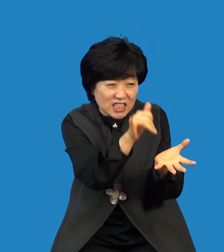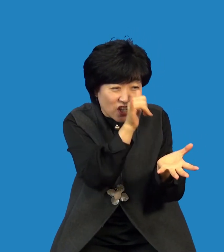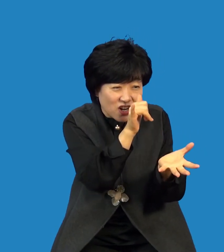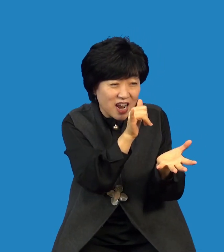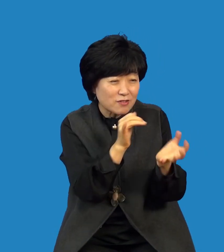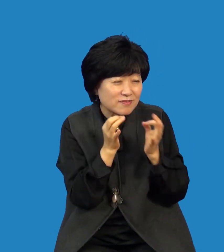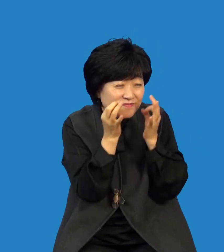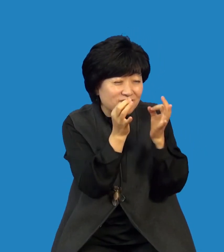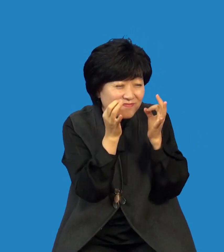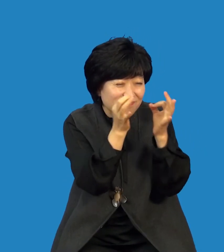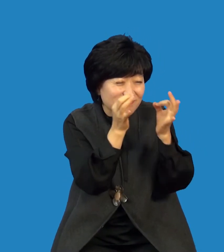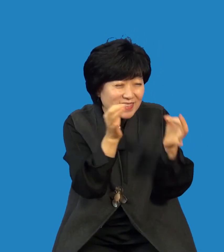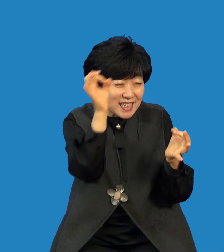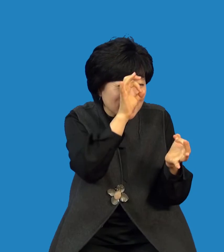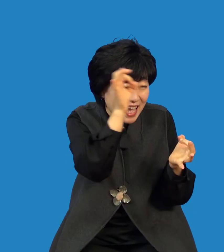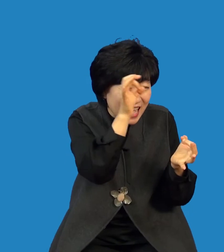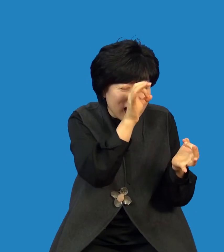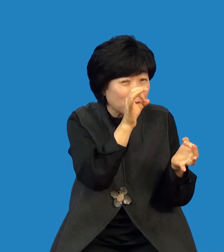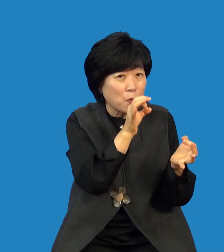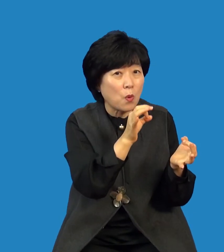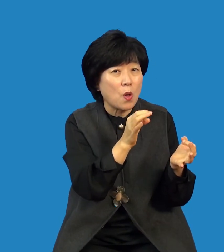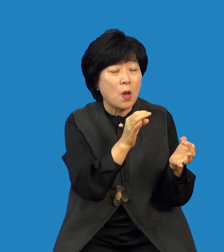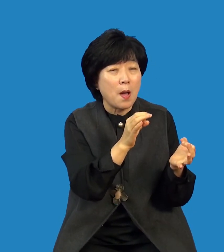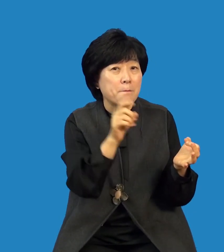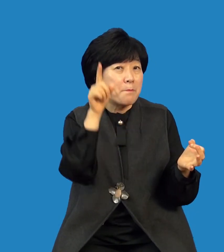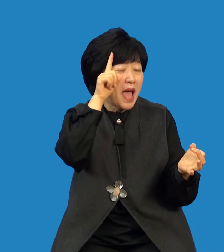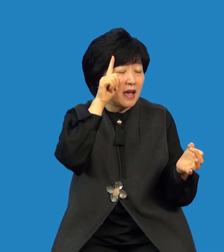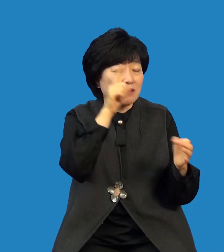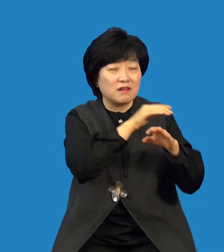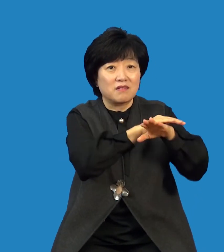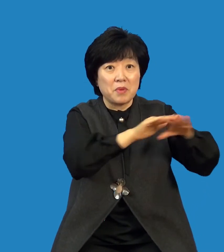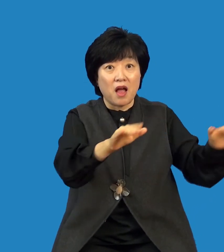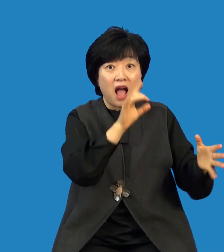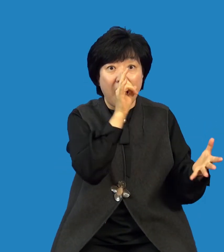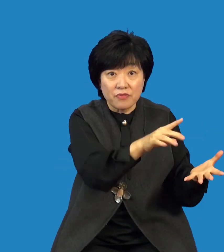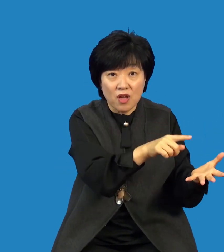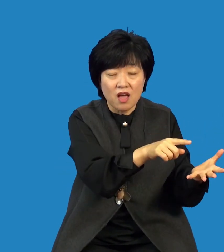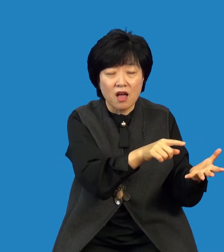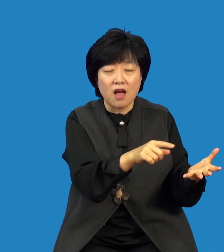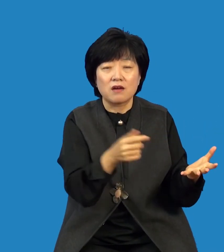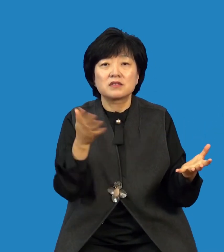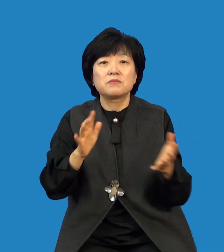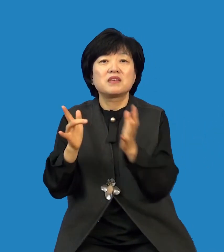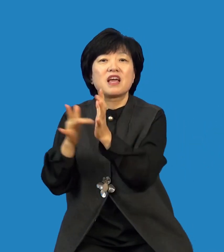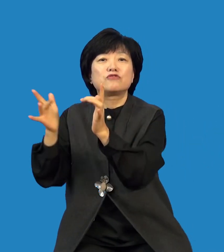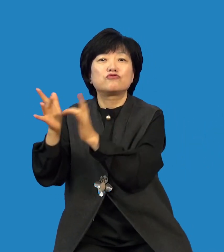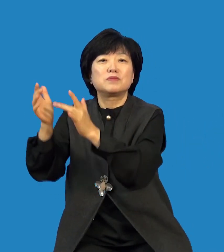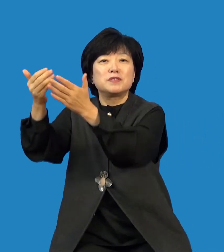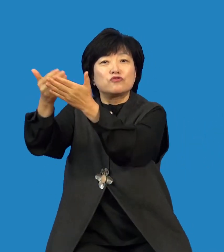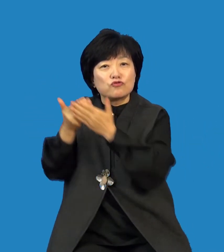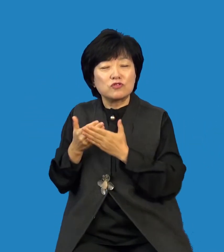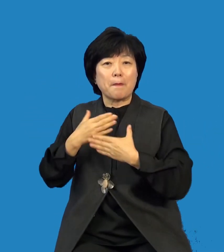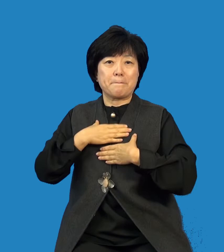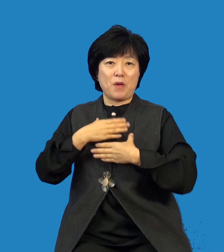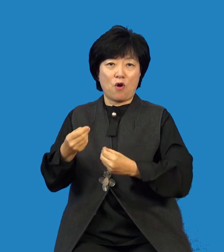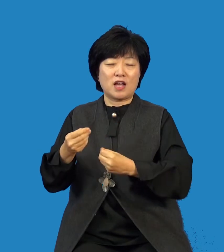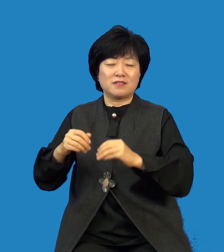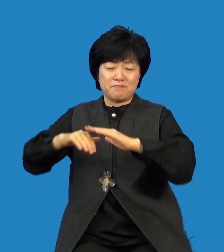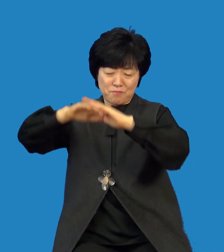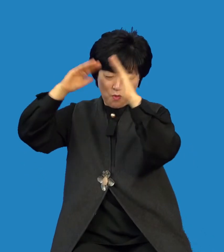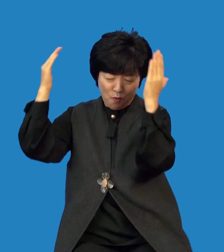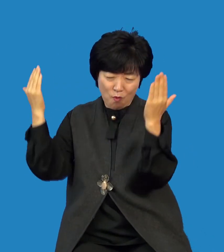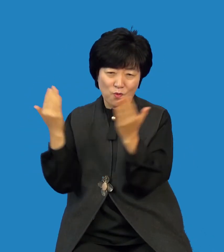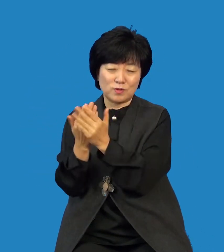거예요. 예수님만 주실 수 있는 평안이 있다는 거예요. 왜냐하면 여러분, 이 이유는 우리